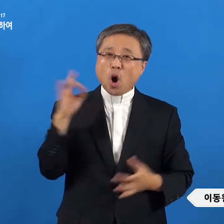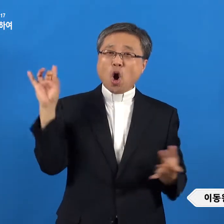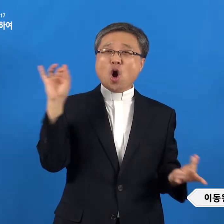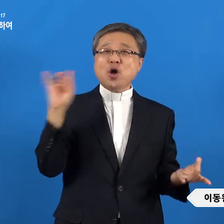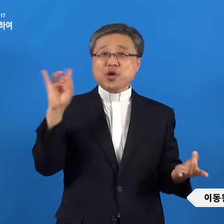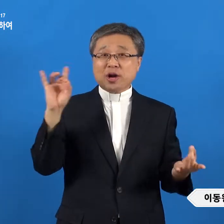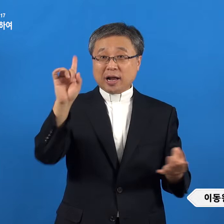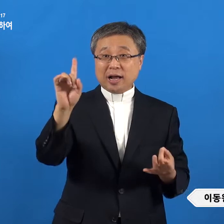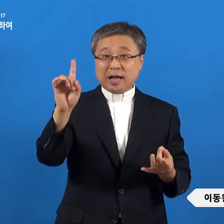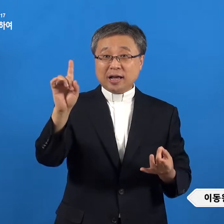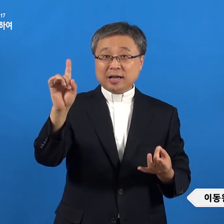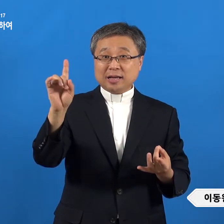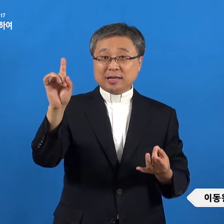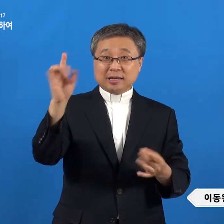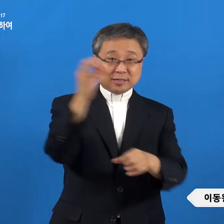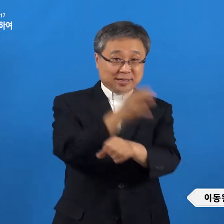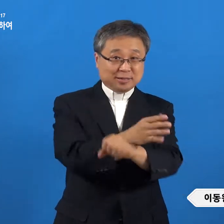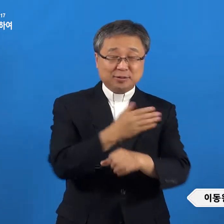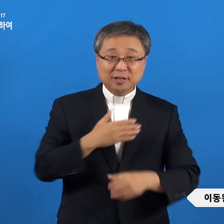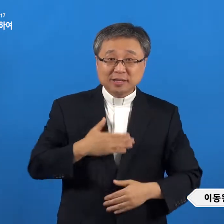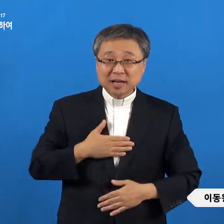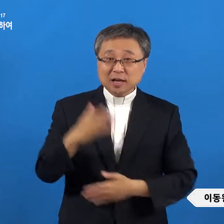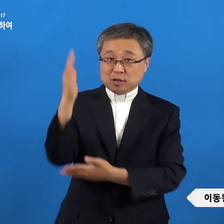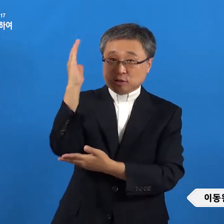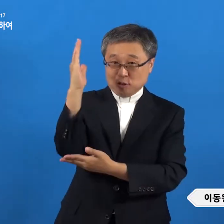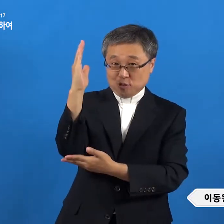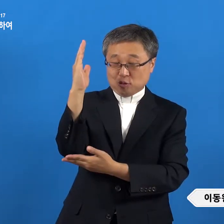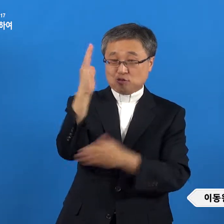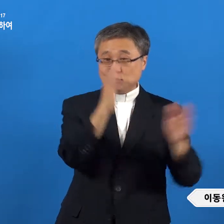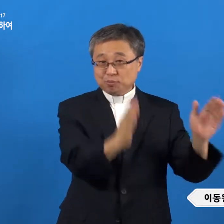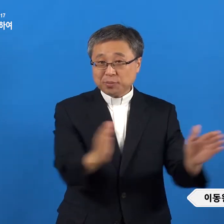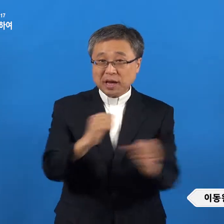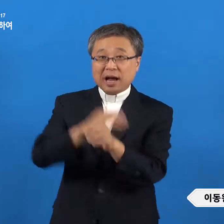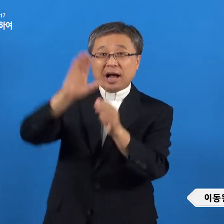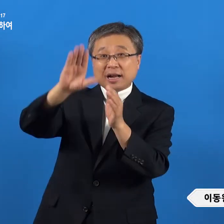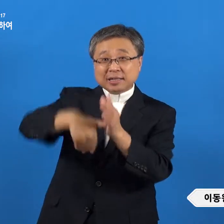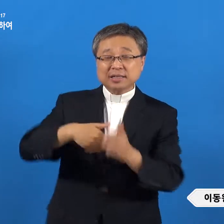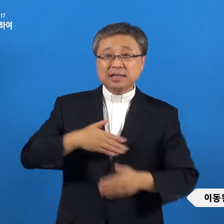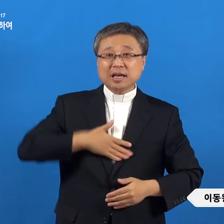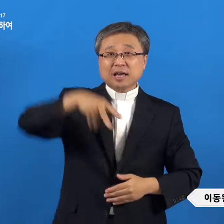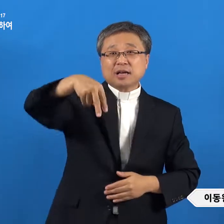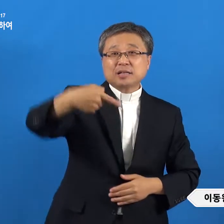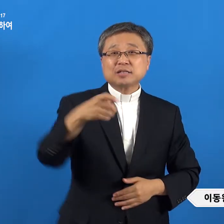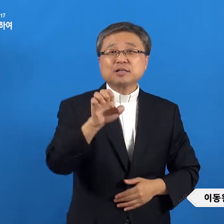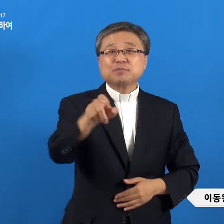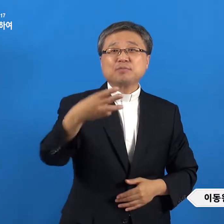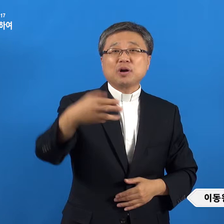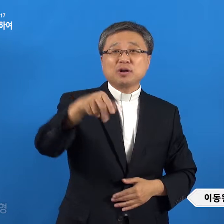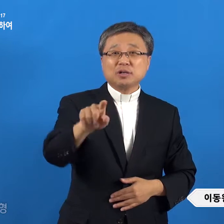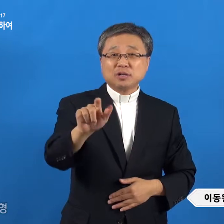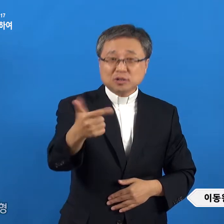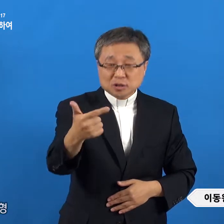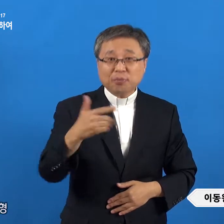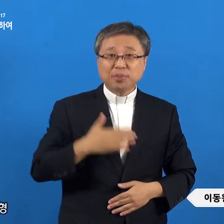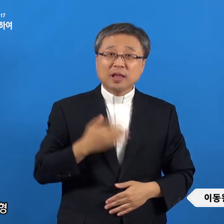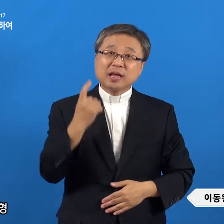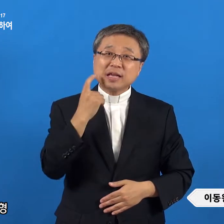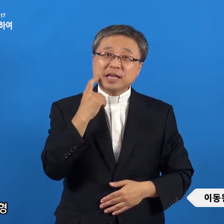저는 제 책상 위에 설교 준비할 때마다 그 스펄전 인형을 앞에 놓고 설교 준비하거든요. 이게 제 책상 앞에